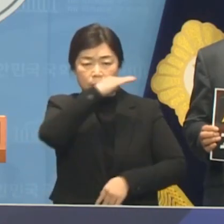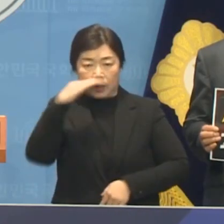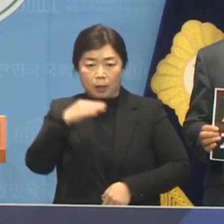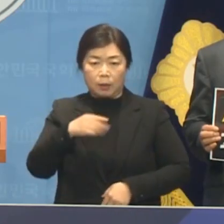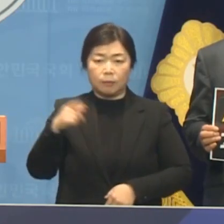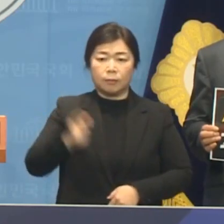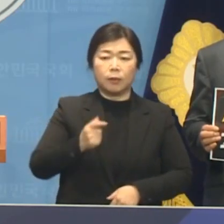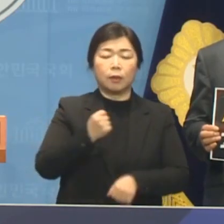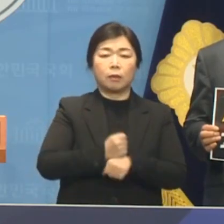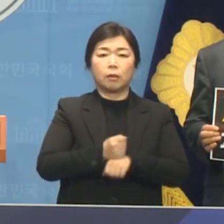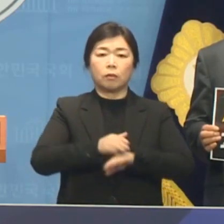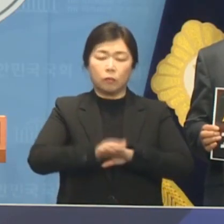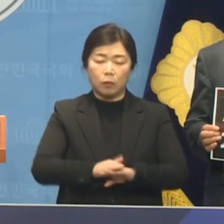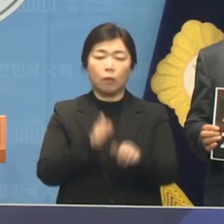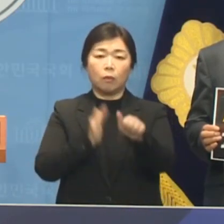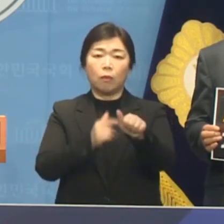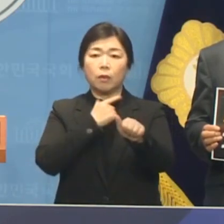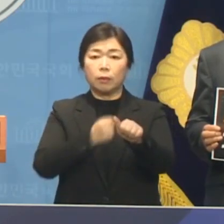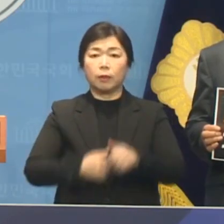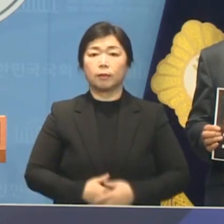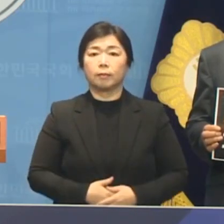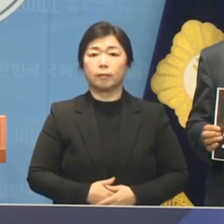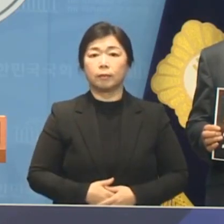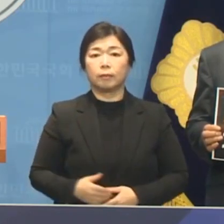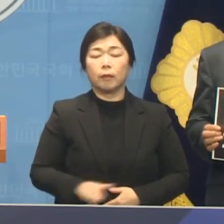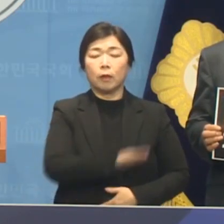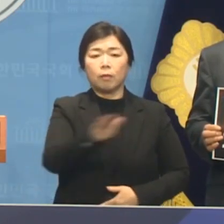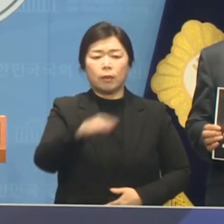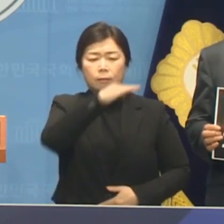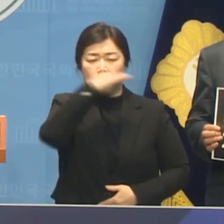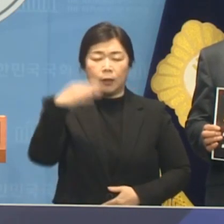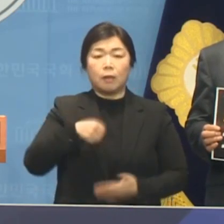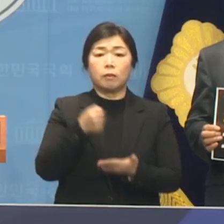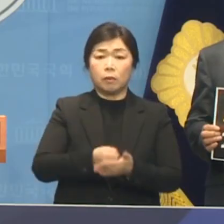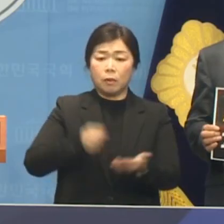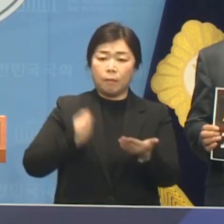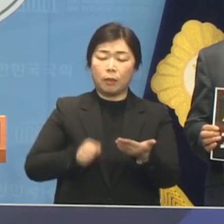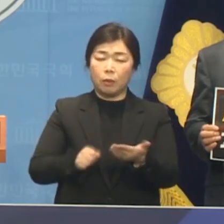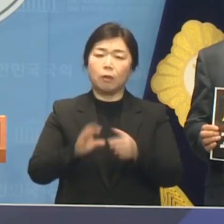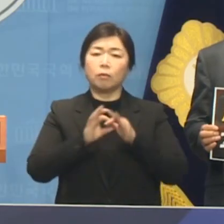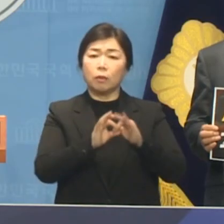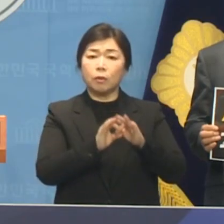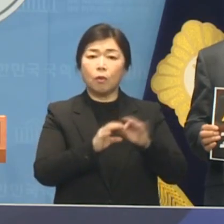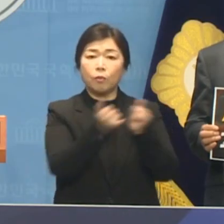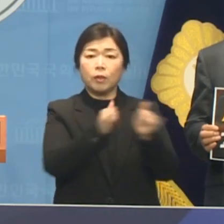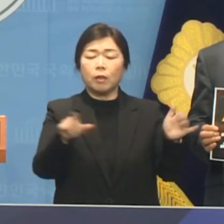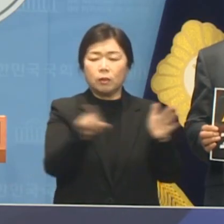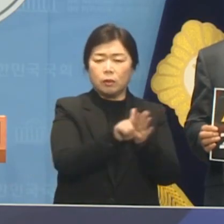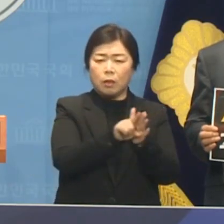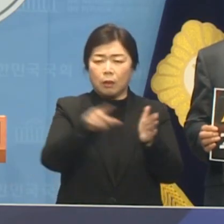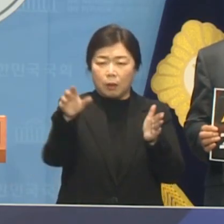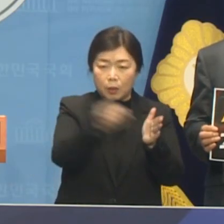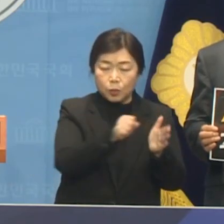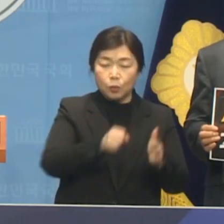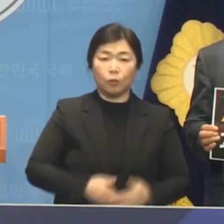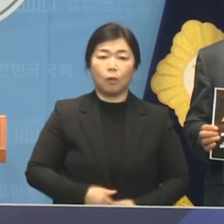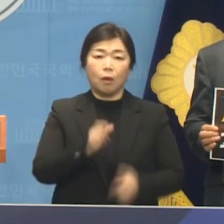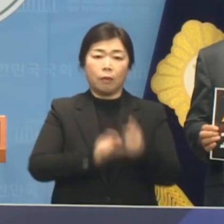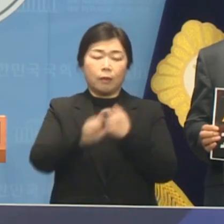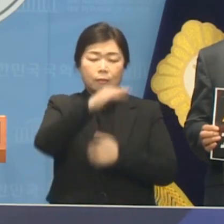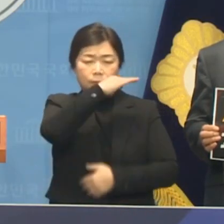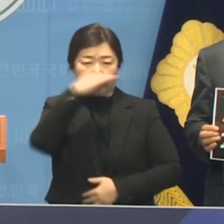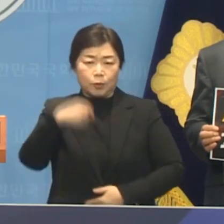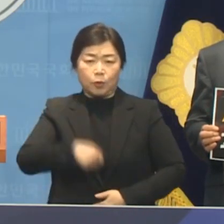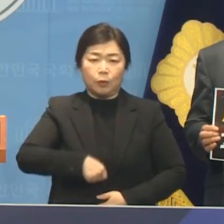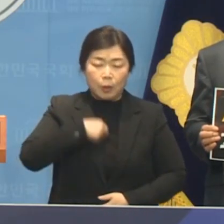있기를 기대합니다. 여러분들의 올바른 결정을 통해 국민들의 신뢰를 얻고 대한민국이 더욱